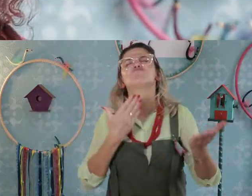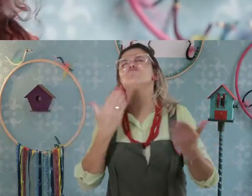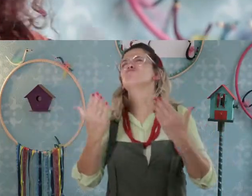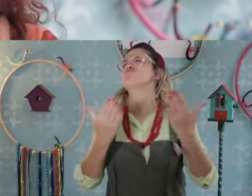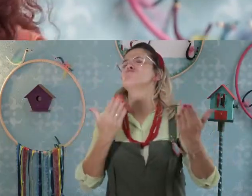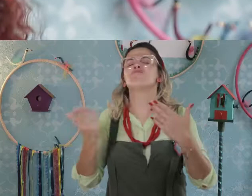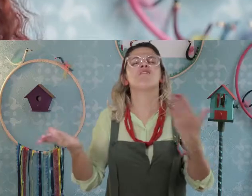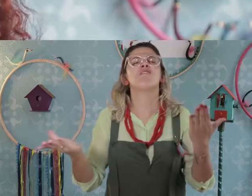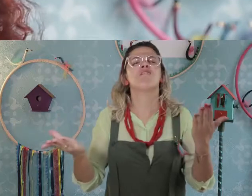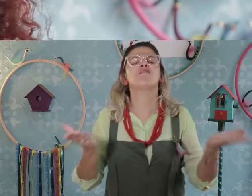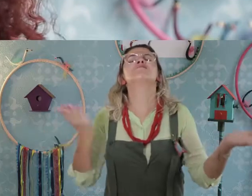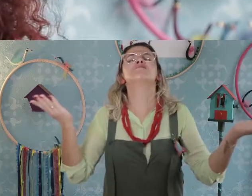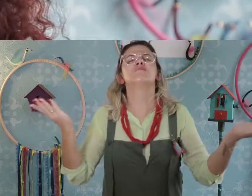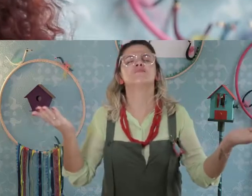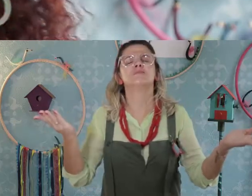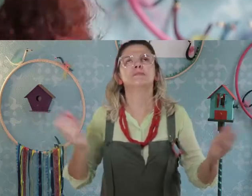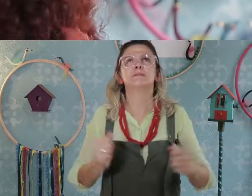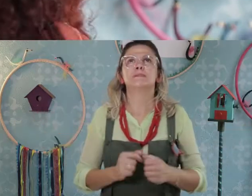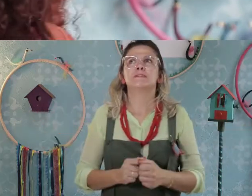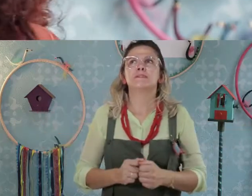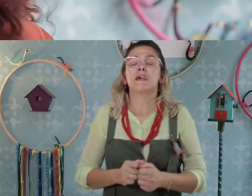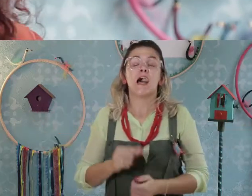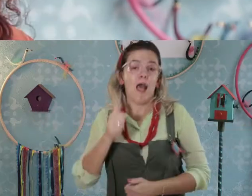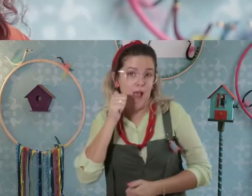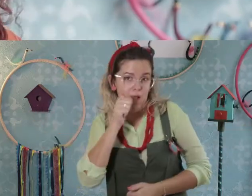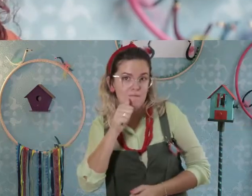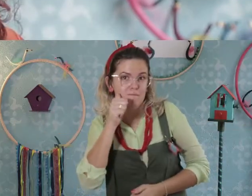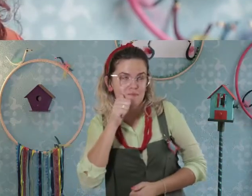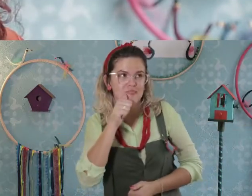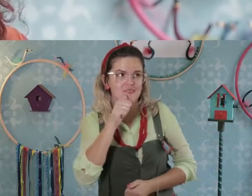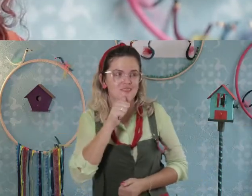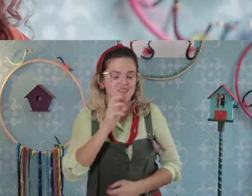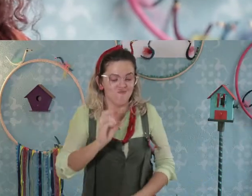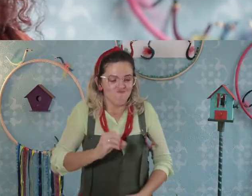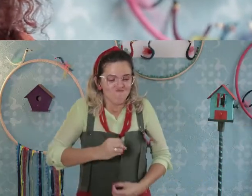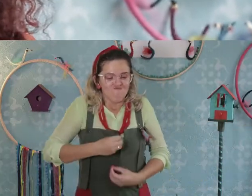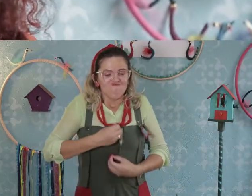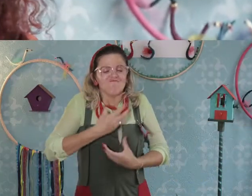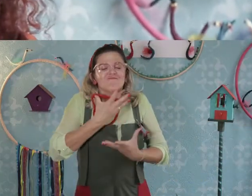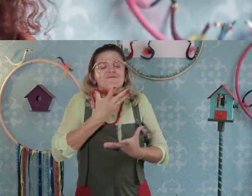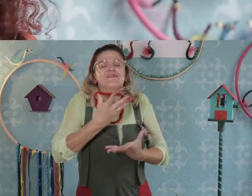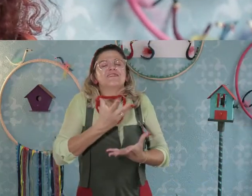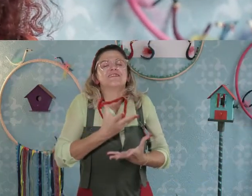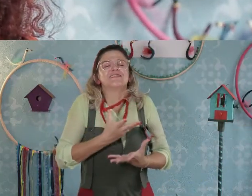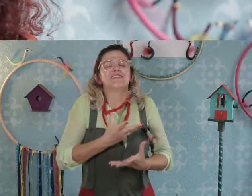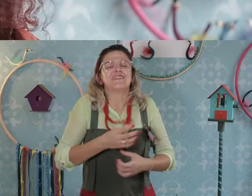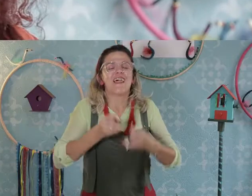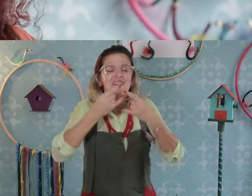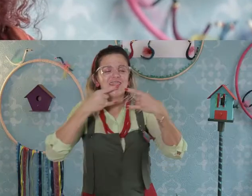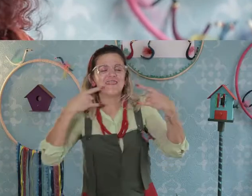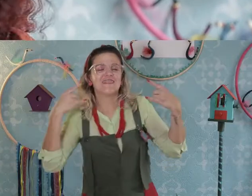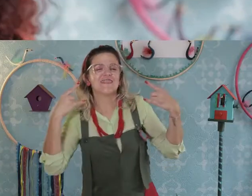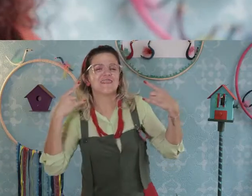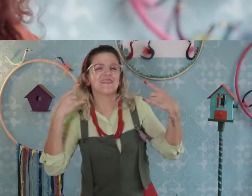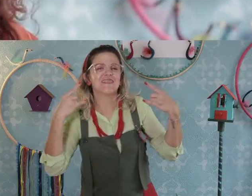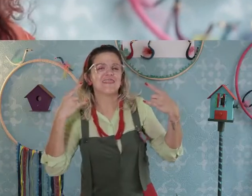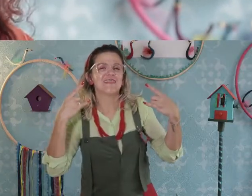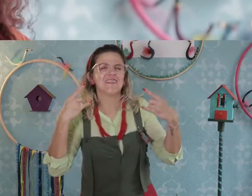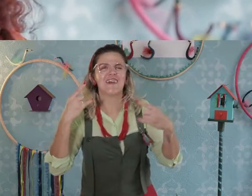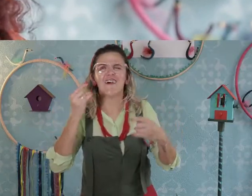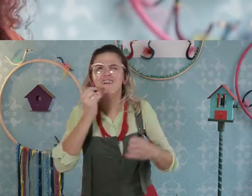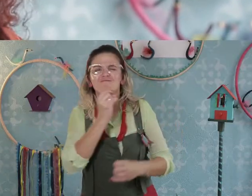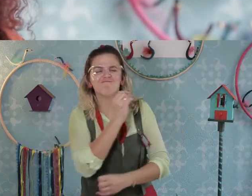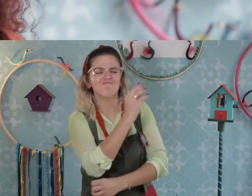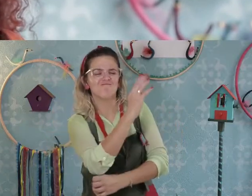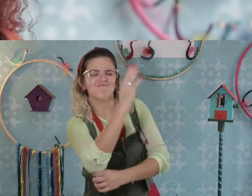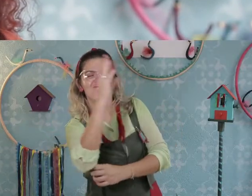floresta? Ó, a fauna, ela se inspirou na lenda sobre a comadre Fulozinha, protetora da mata,